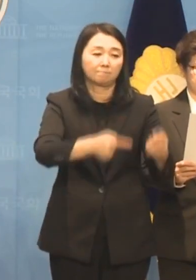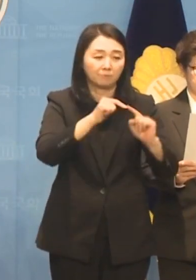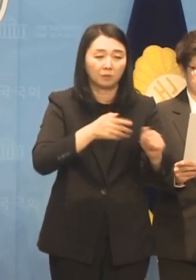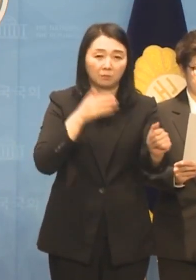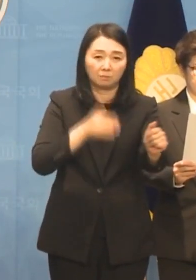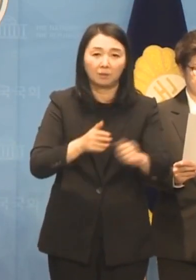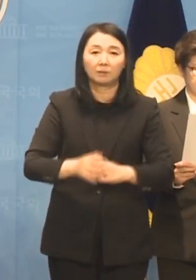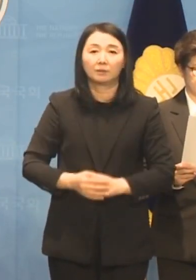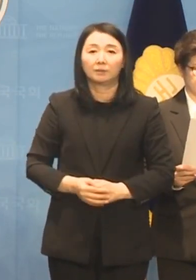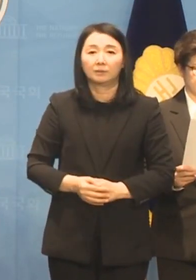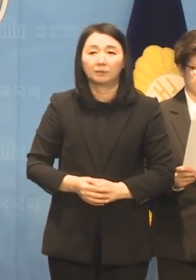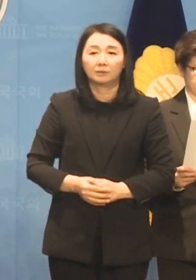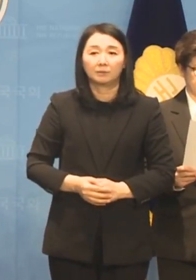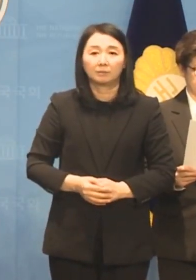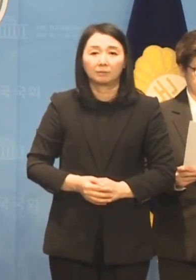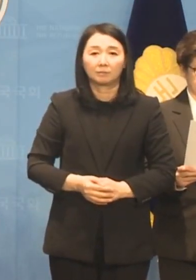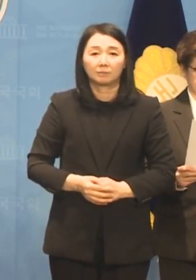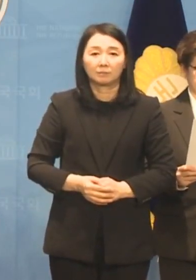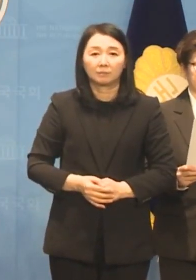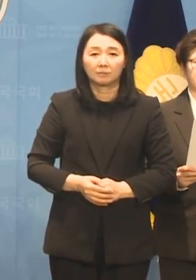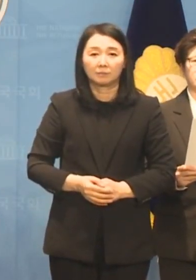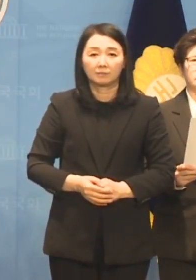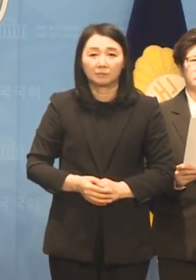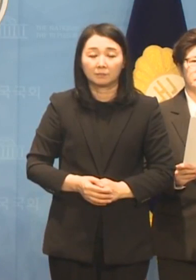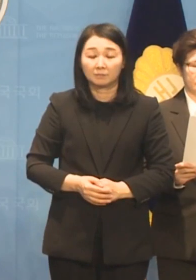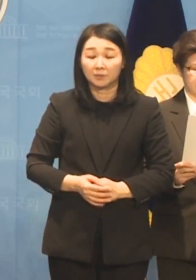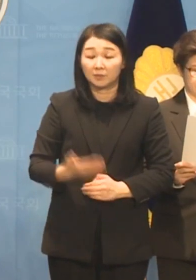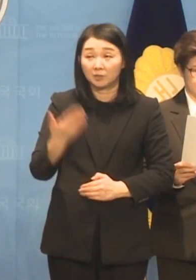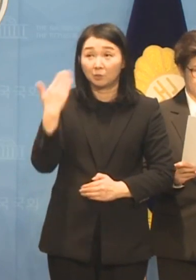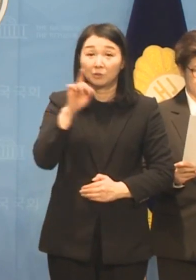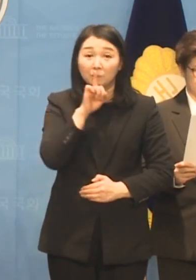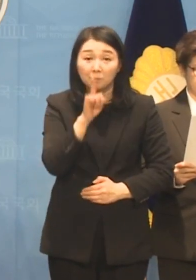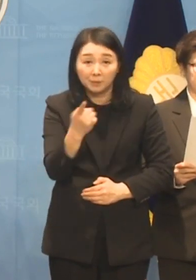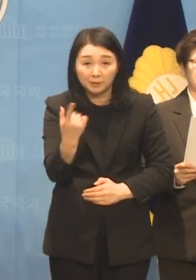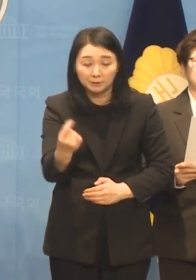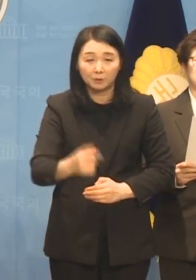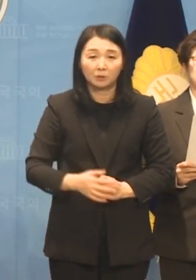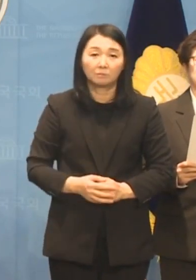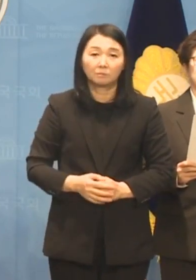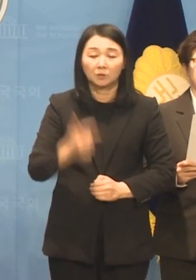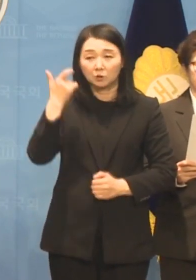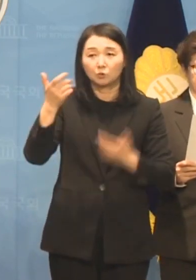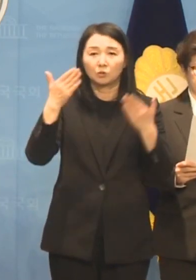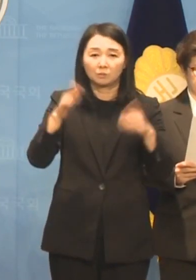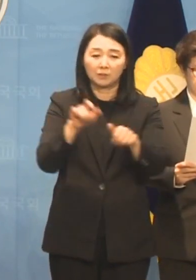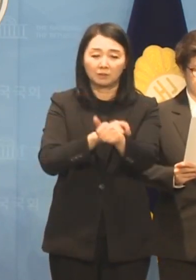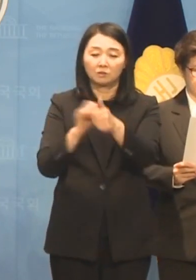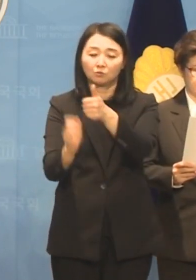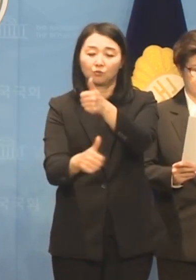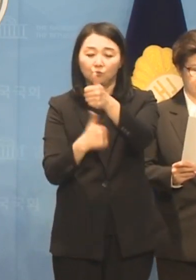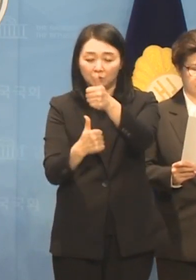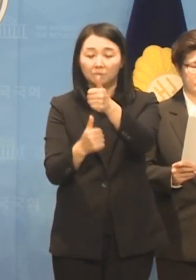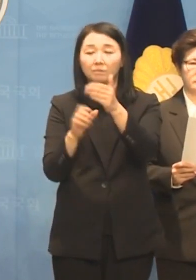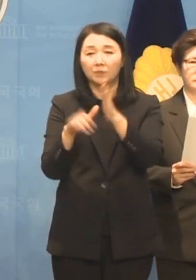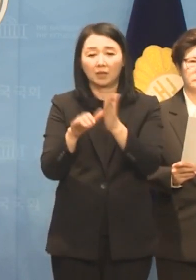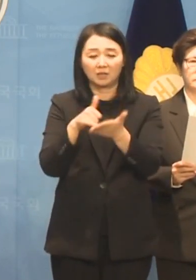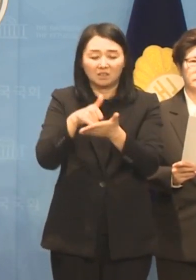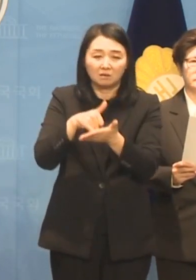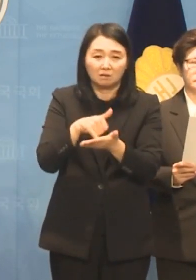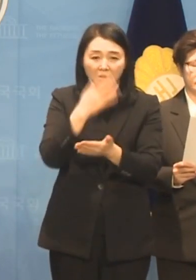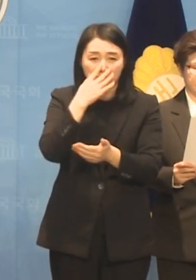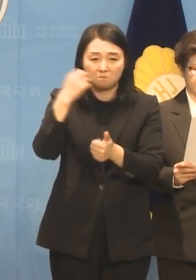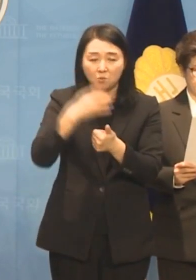나서주길 바랍니다. 마지막으로 지난번에도 말씀드린 것처럼 60일간의 특위에서 인격적